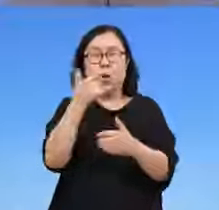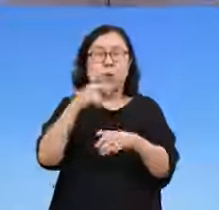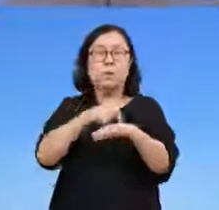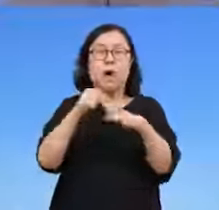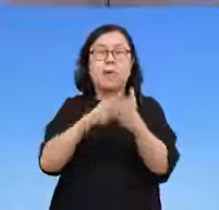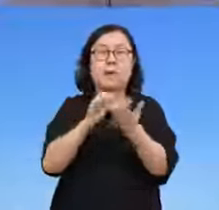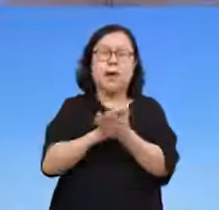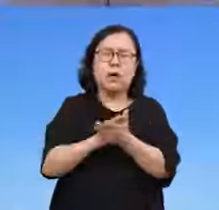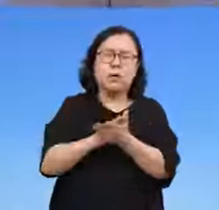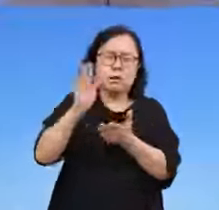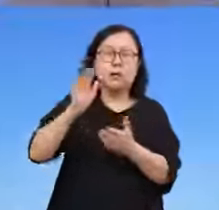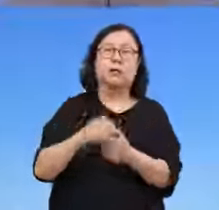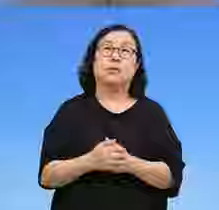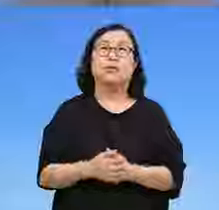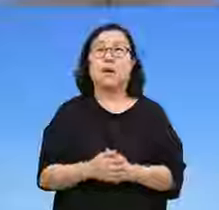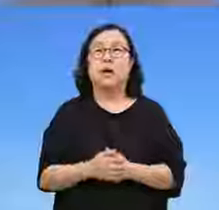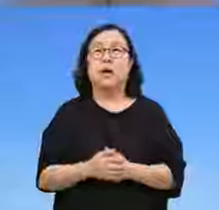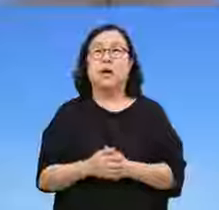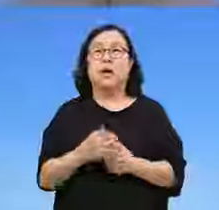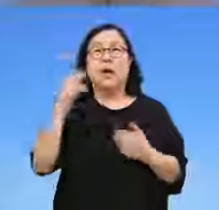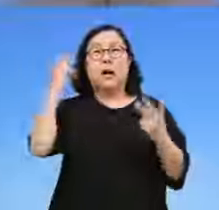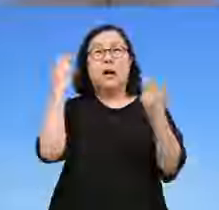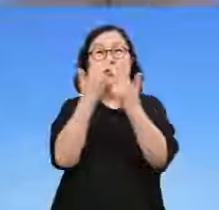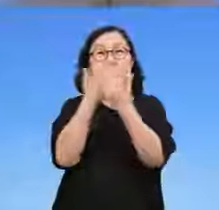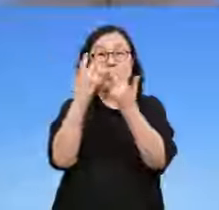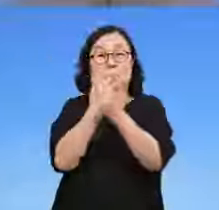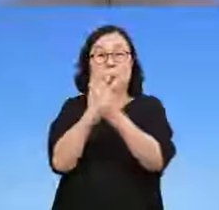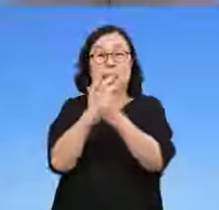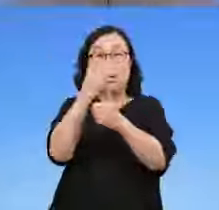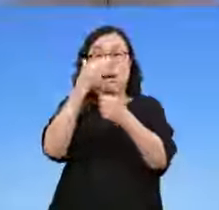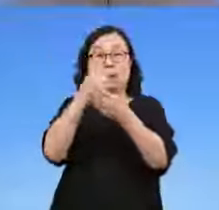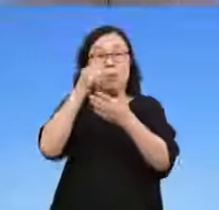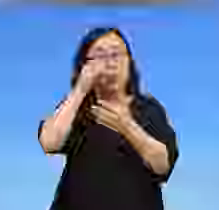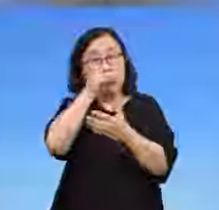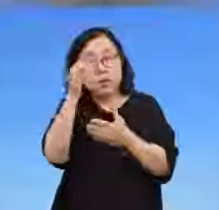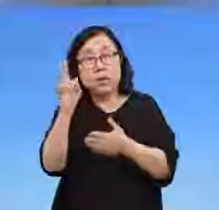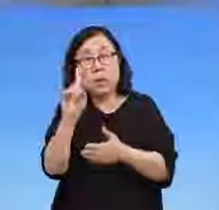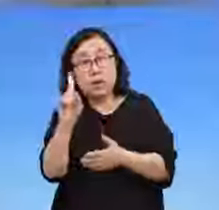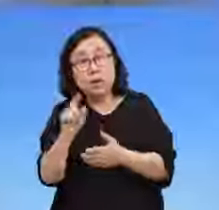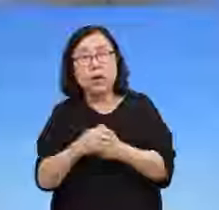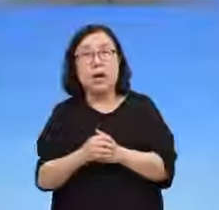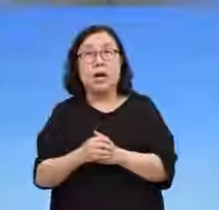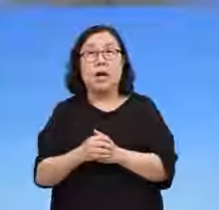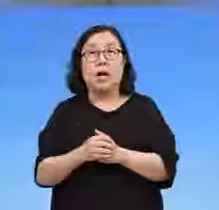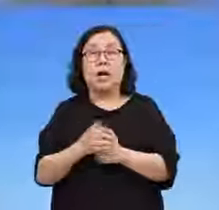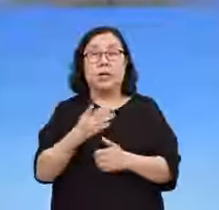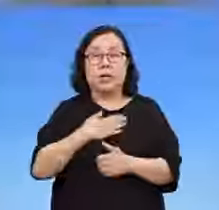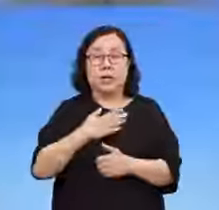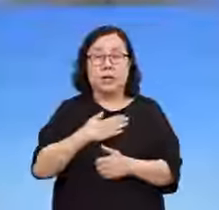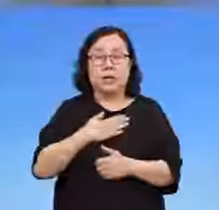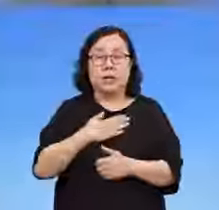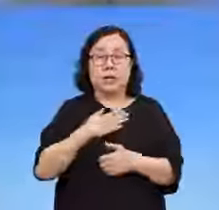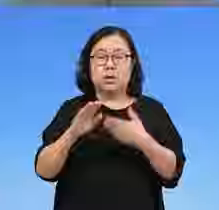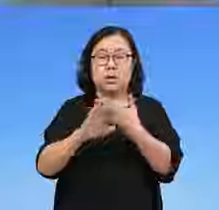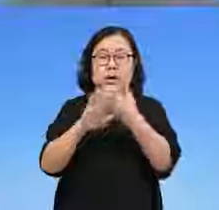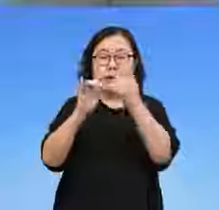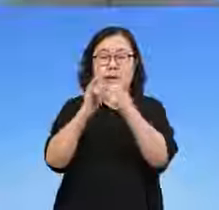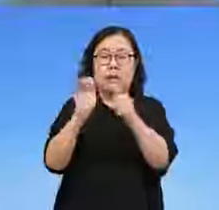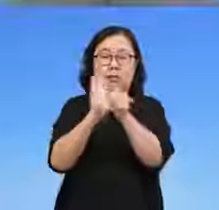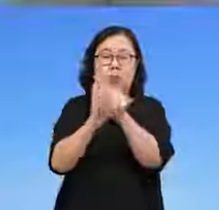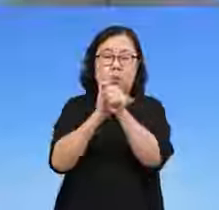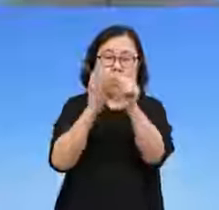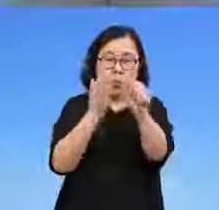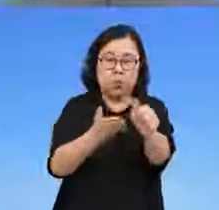있으니까 너무 가슴이 뜨거운 거예요. 하나님이 한 주 내내 제게 보여주신 게 뭐예요? 네가 맨날 누구를 돕고 네가